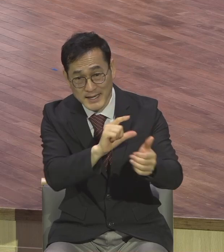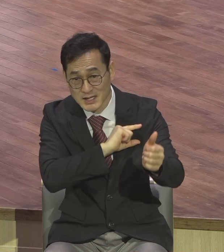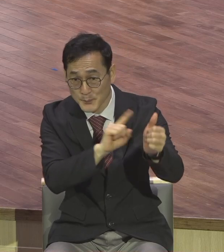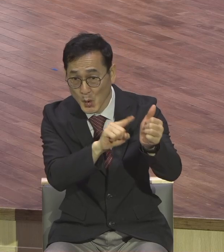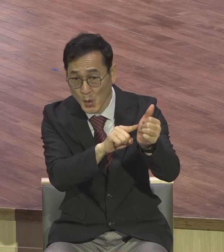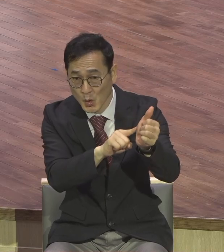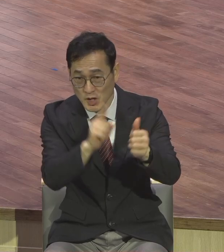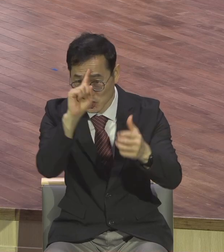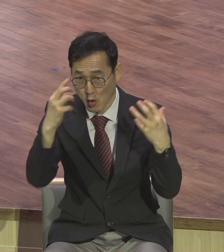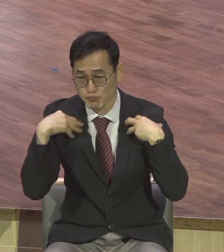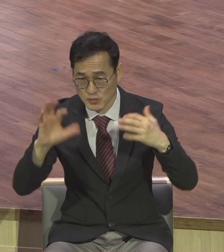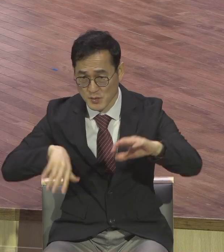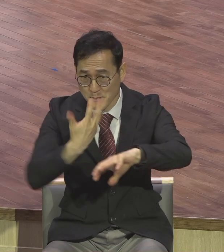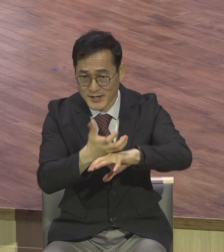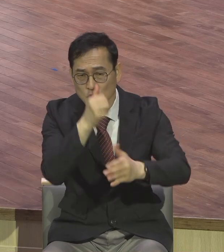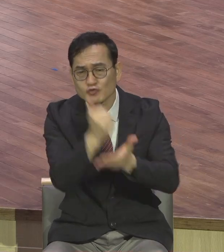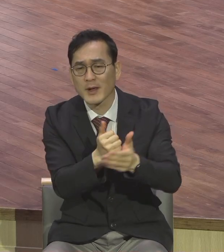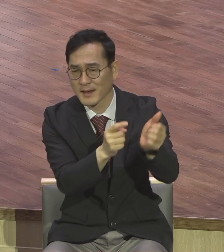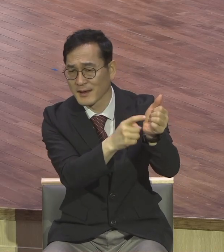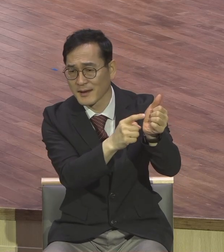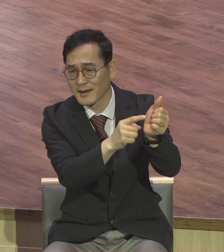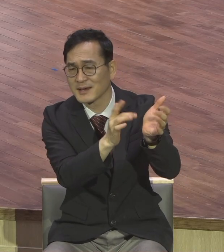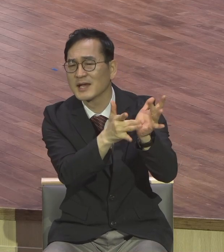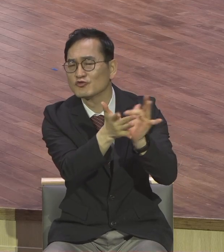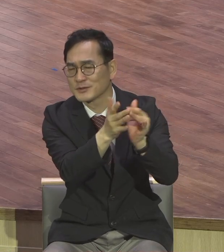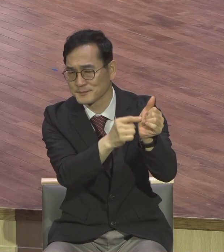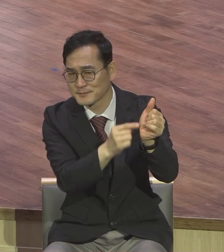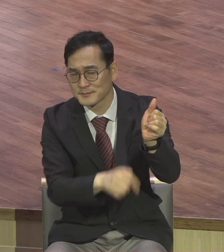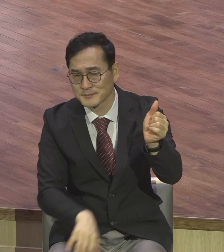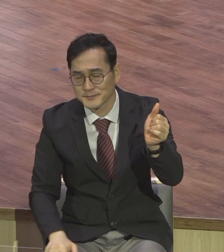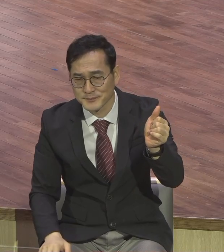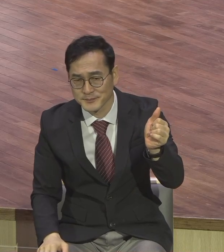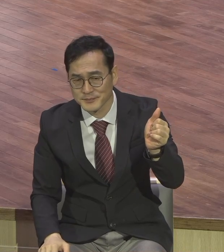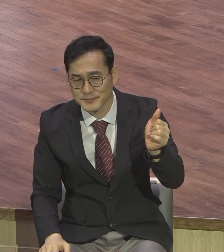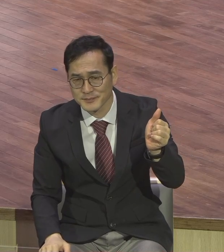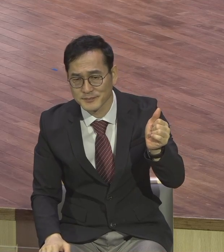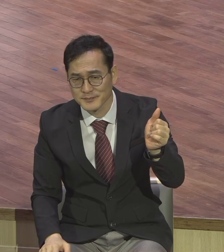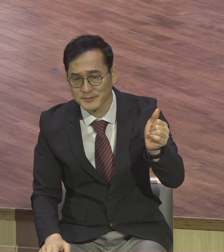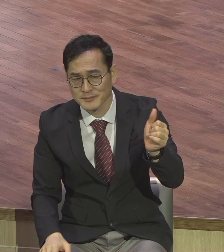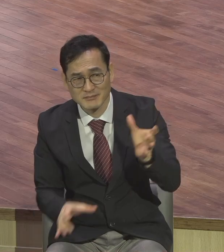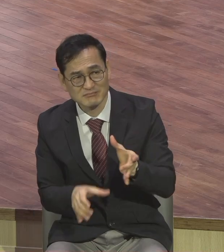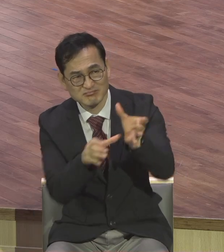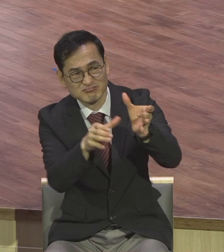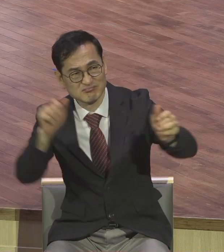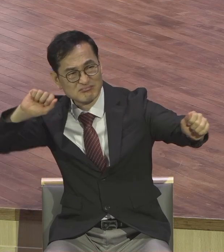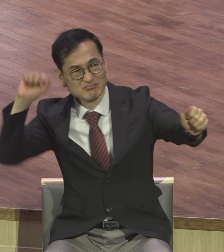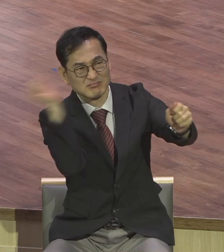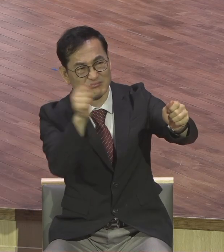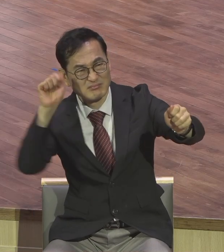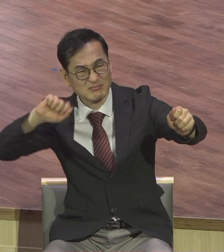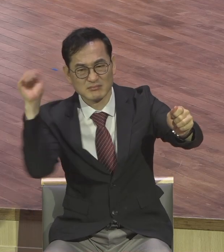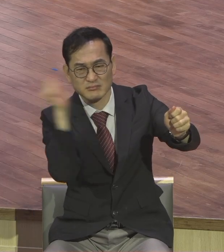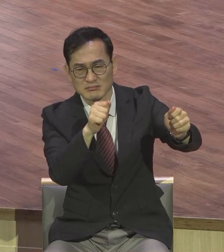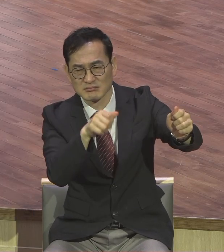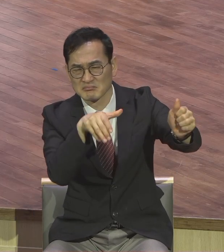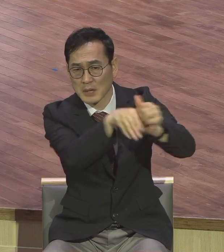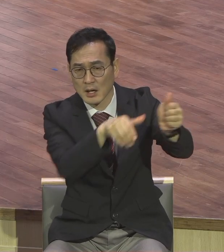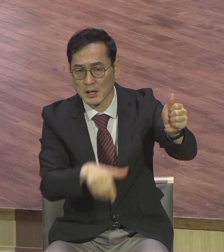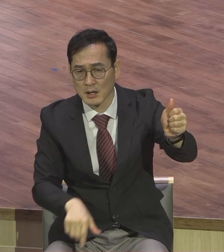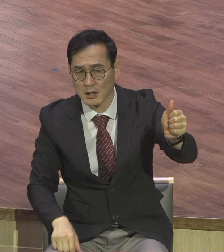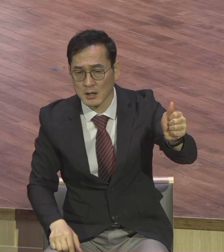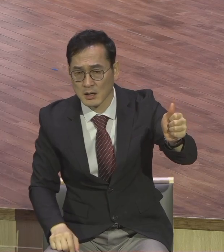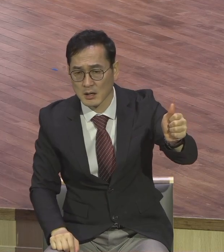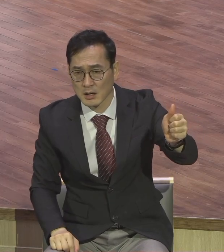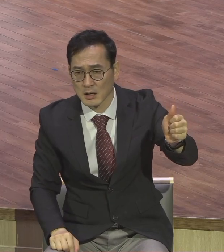정부 반역죄예요. 반역죄. 이 반역죄로 사형당했단 말이에요. 이 반역죄인과